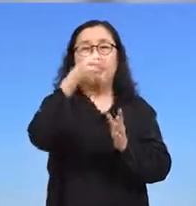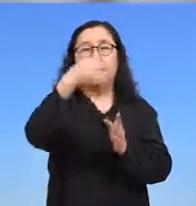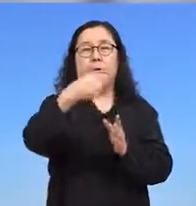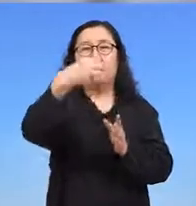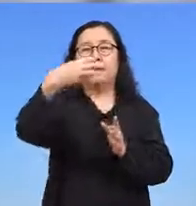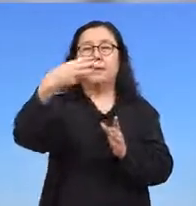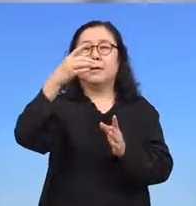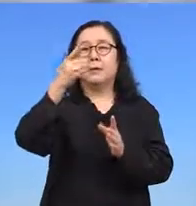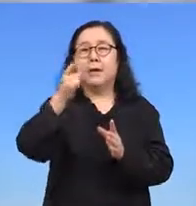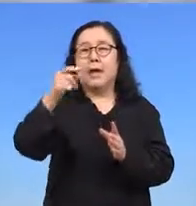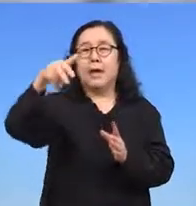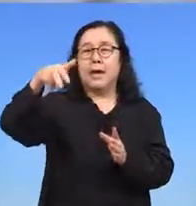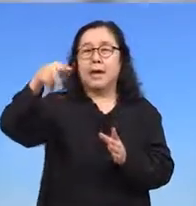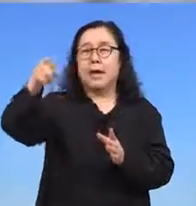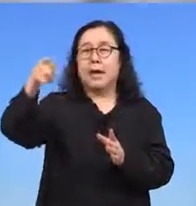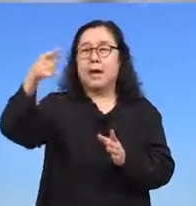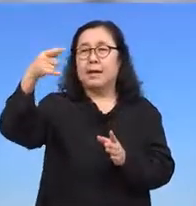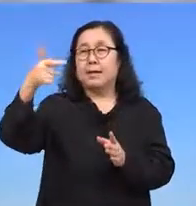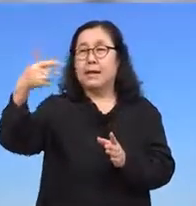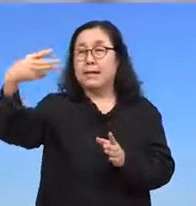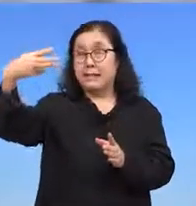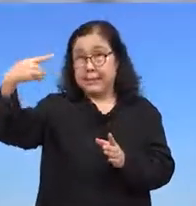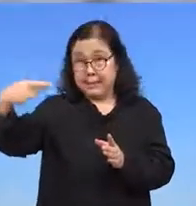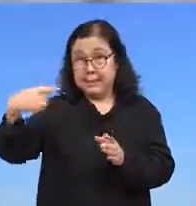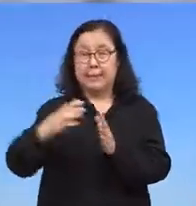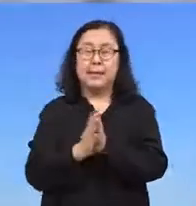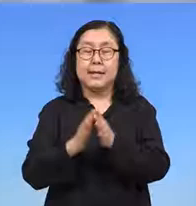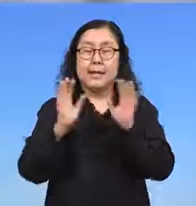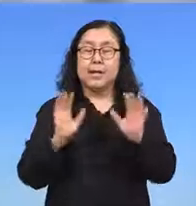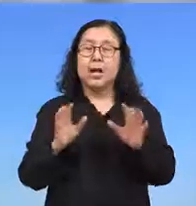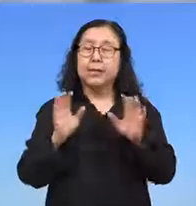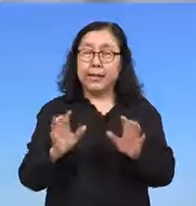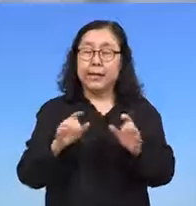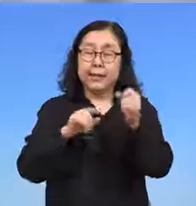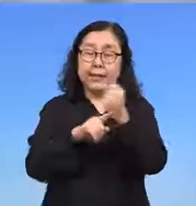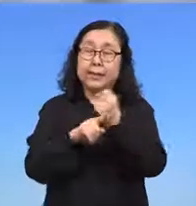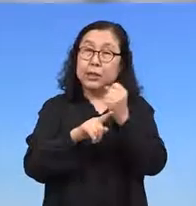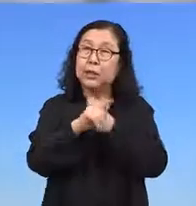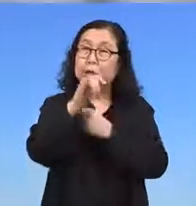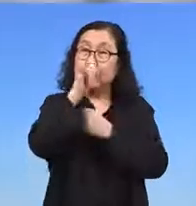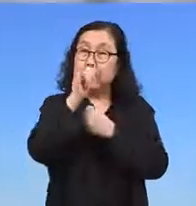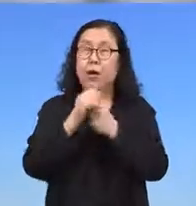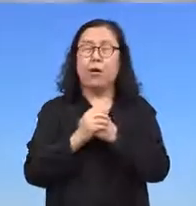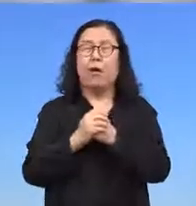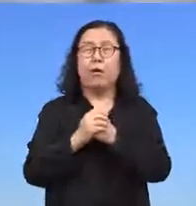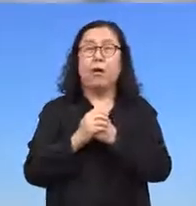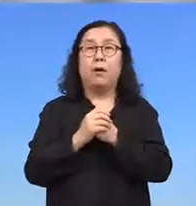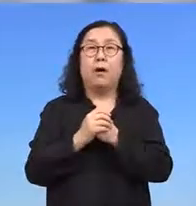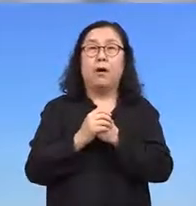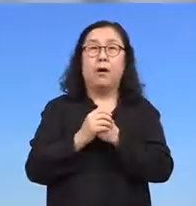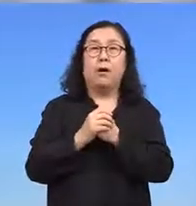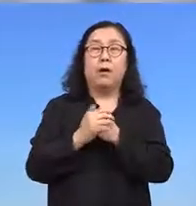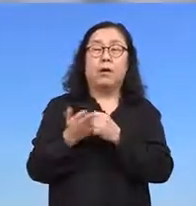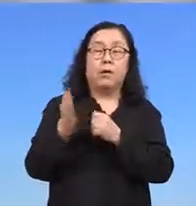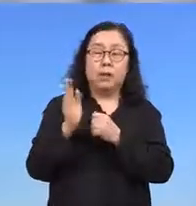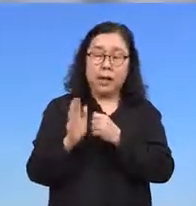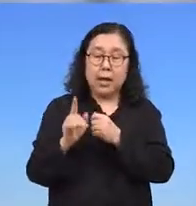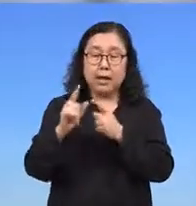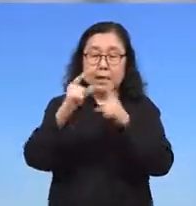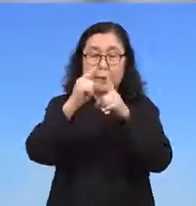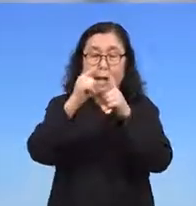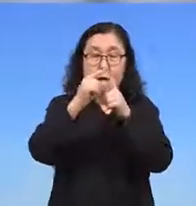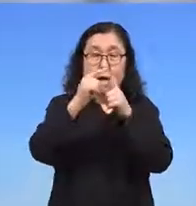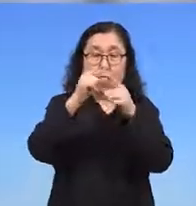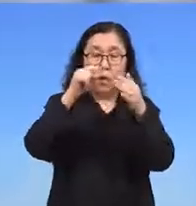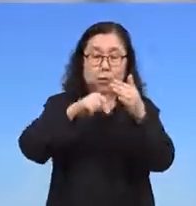프레젠트 하면은 우리가 그 현재 뭐 이런 거를 설명할 때 프레젠트라 그러지 않습니까? 그런데 여러분, 이